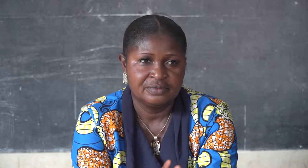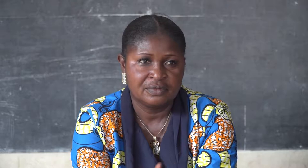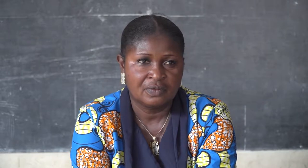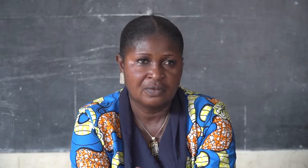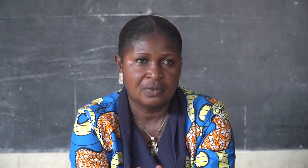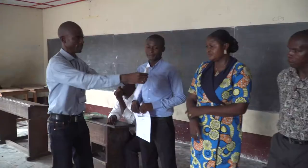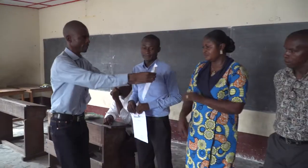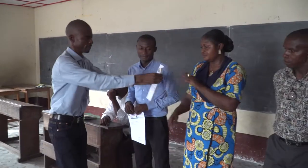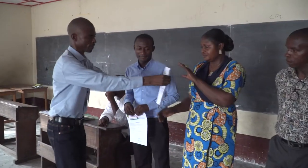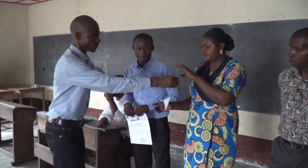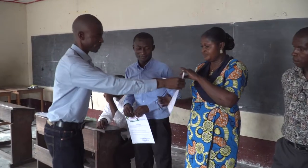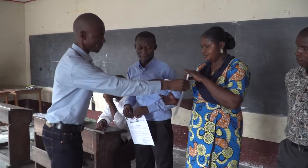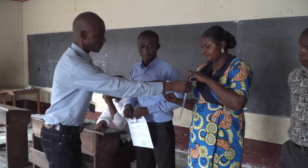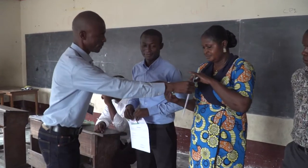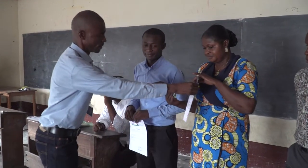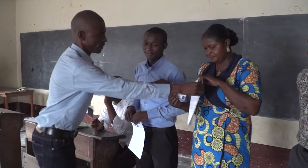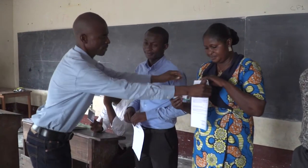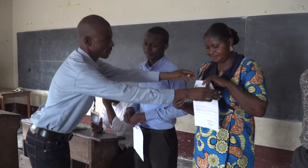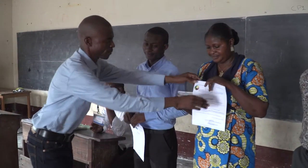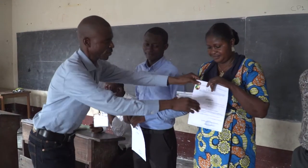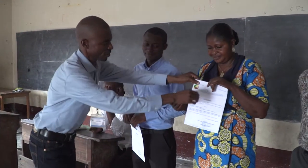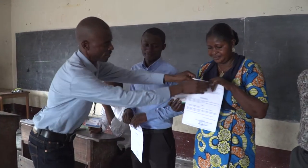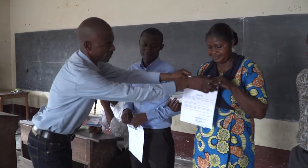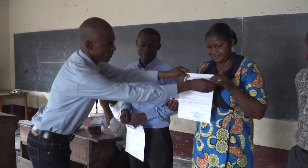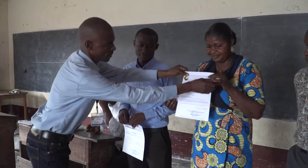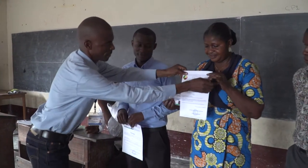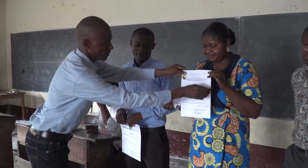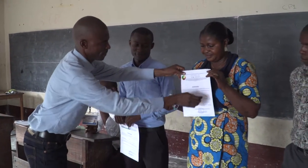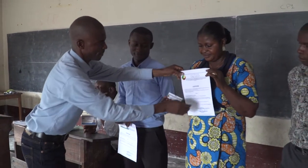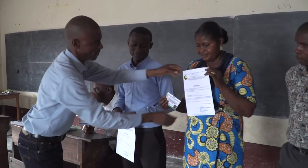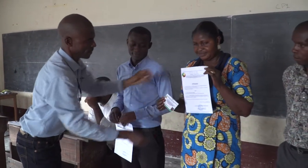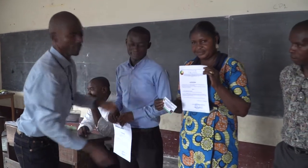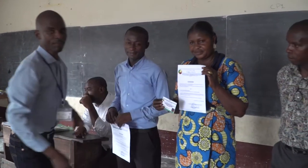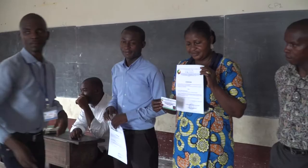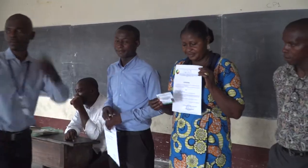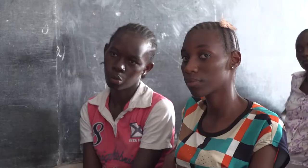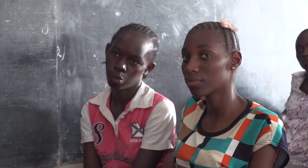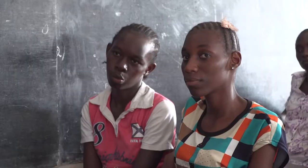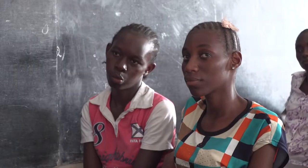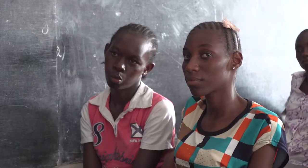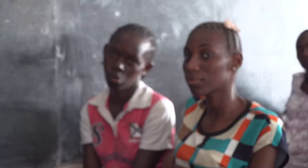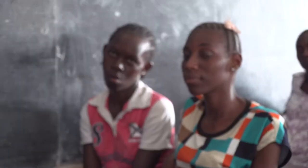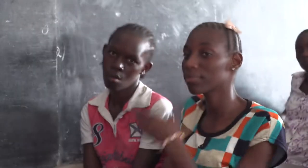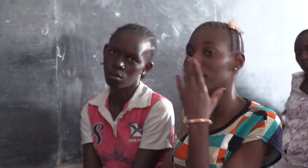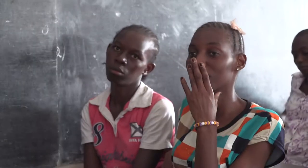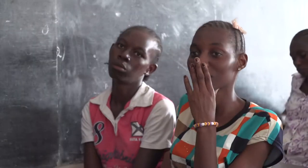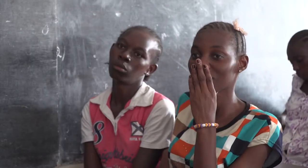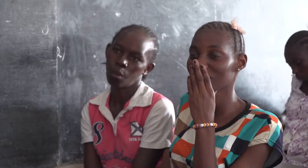de la promotion de la femme et de la protection de l'enfant sourde, a profité de ce mois de la femme pour rappeler les droits des